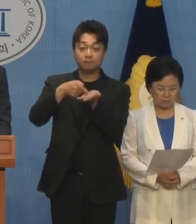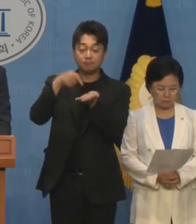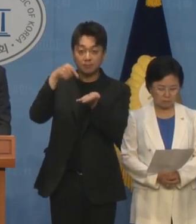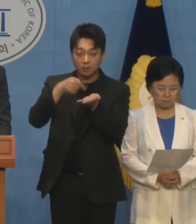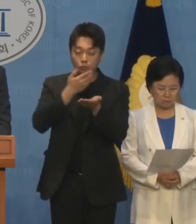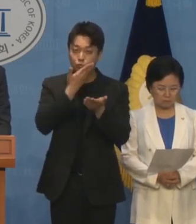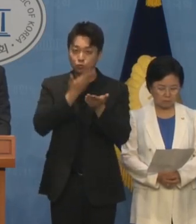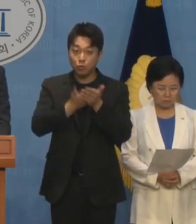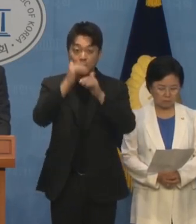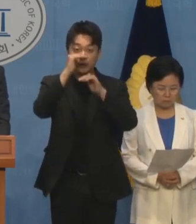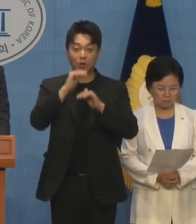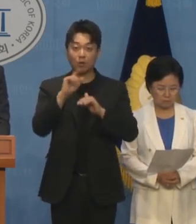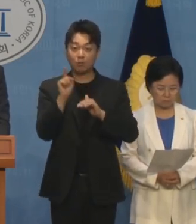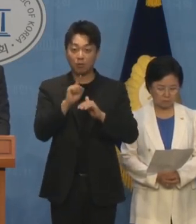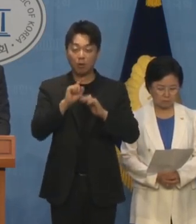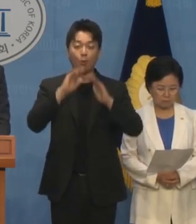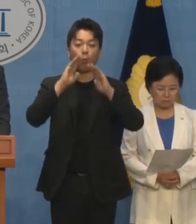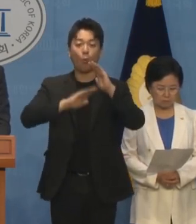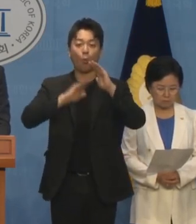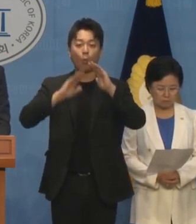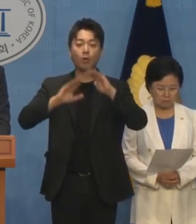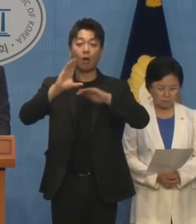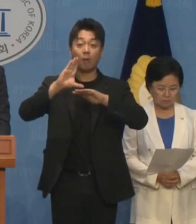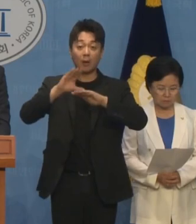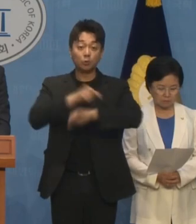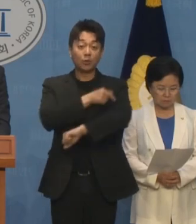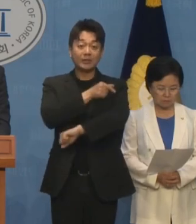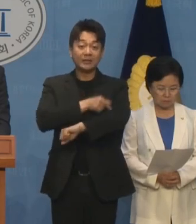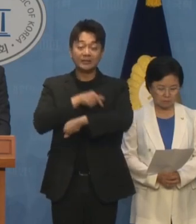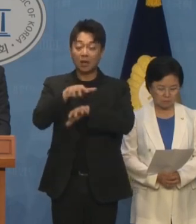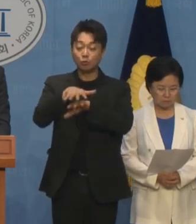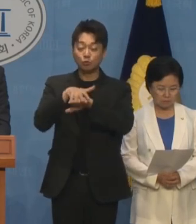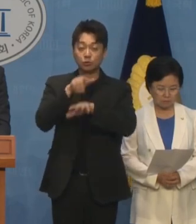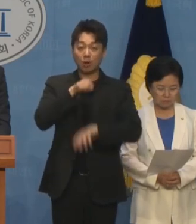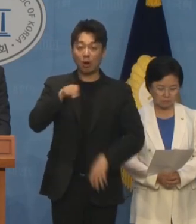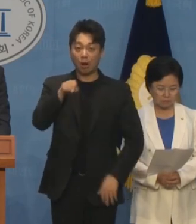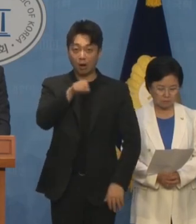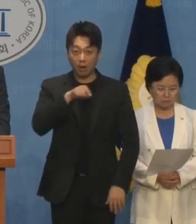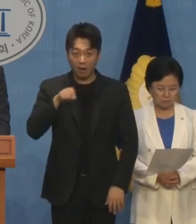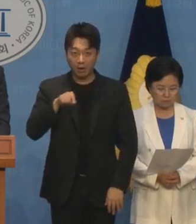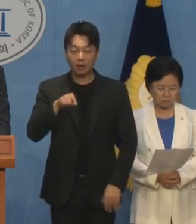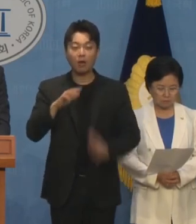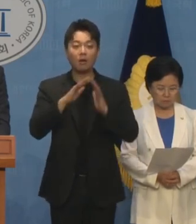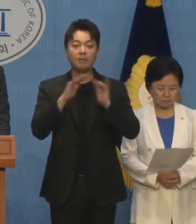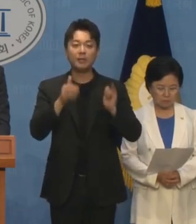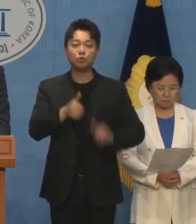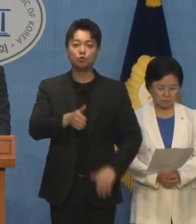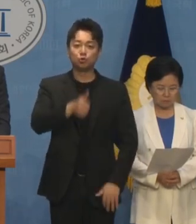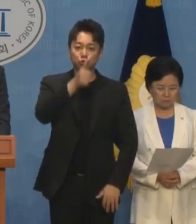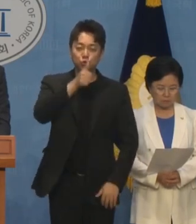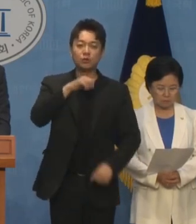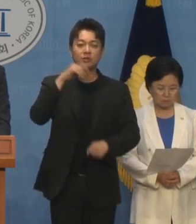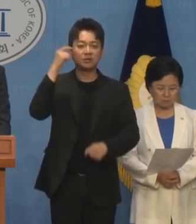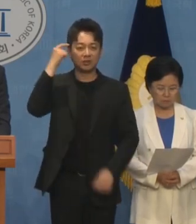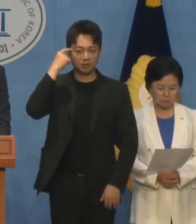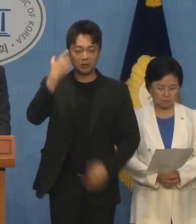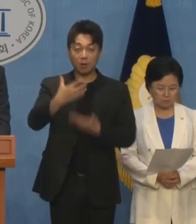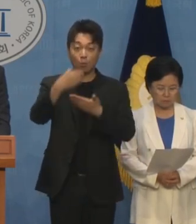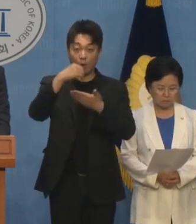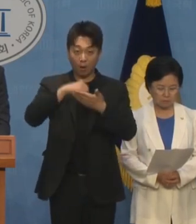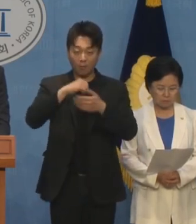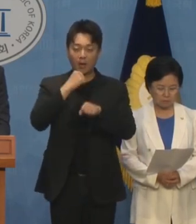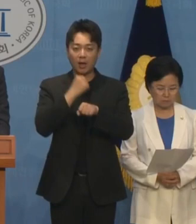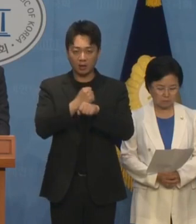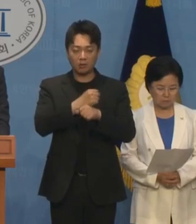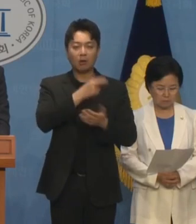핵심은 공영방송 이사회 구성의 민주화를 통한 지배구조 개선입니다. 이사회의 이사수를